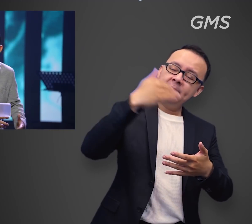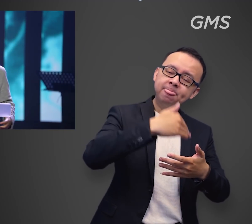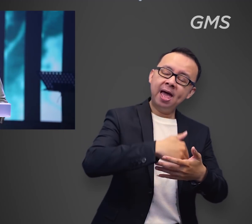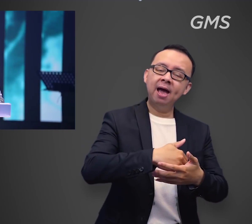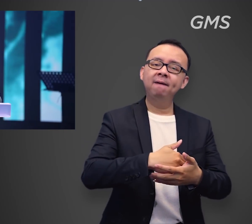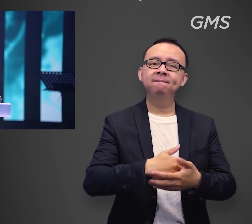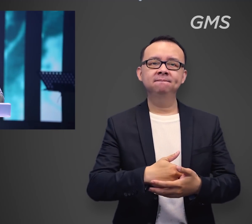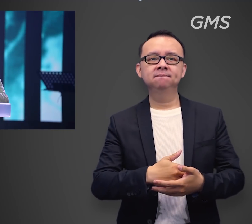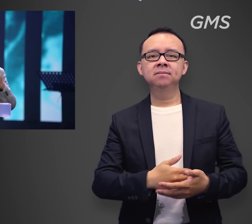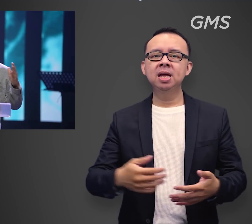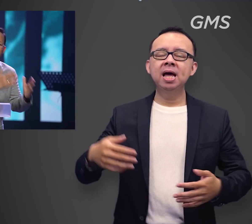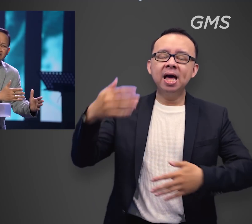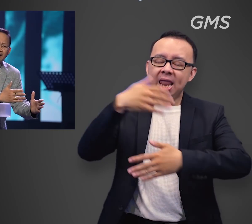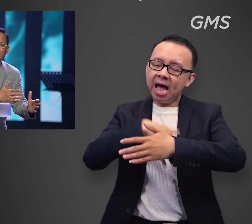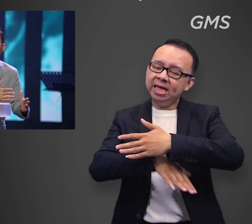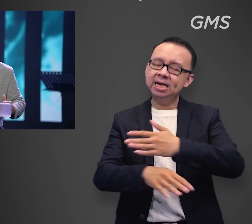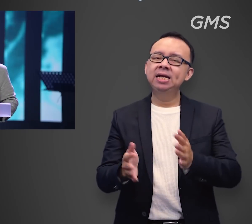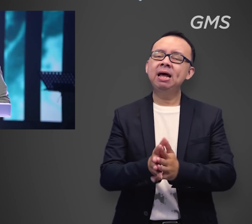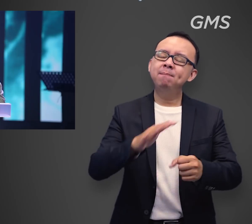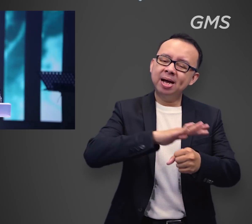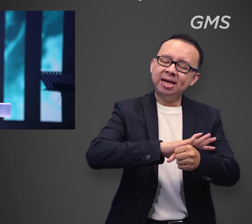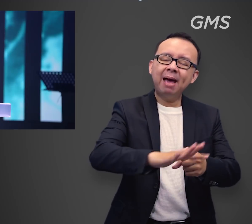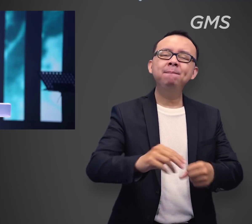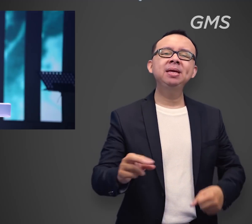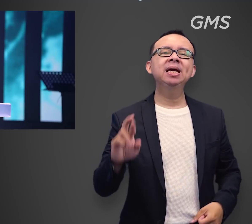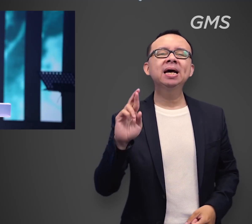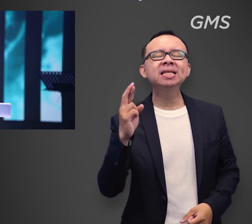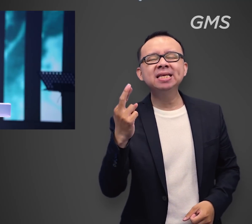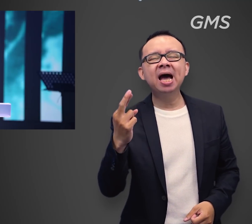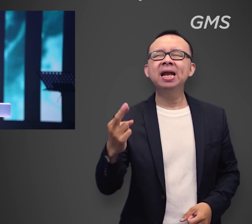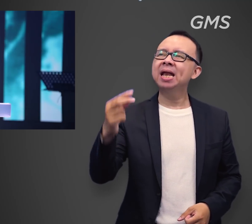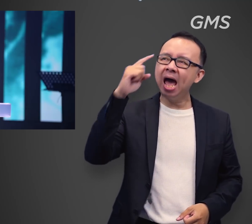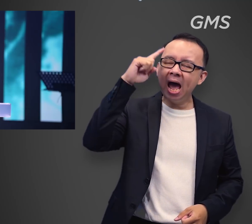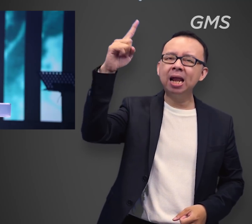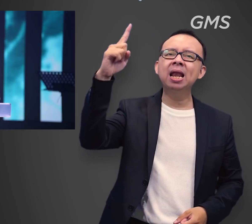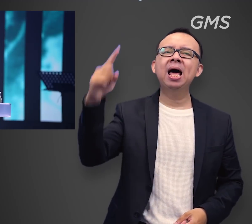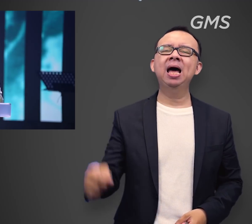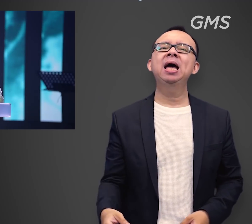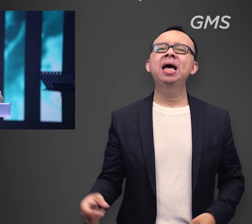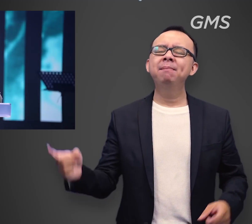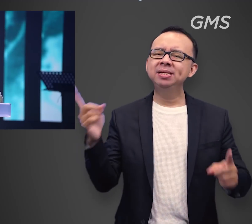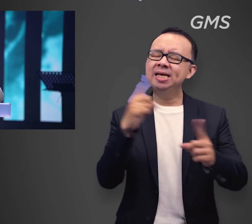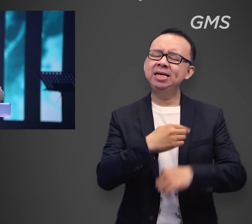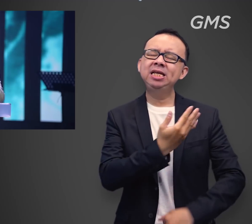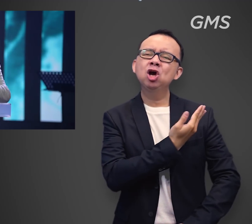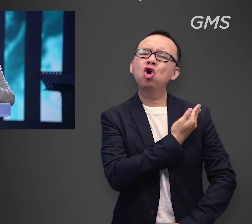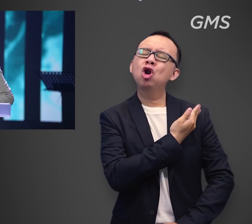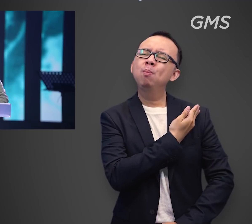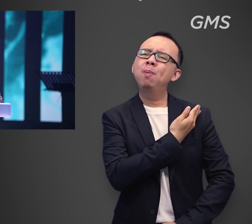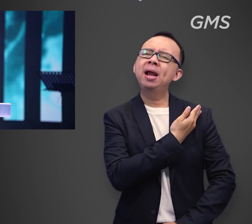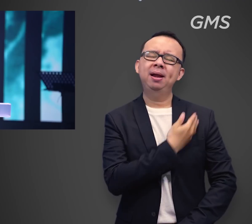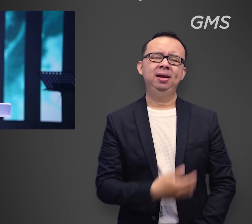lahir. Tapi Yesus harus menggenapi rencana Allah. Sebagai korban penebusan dari dosamu